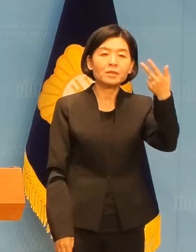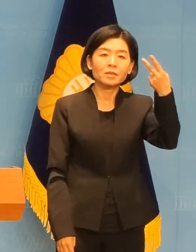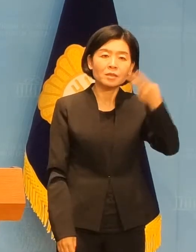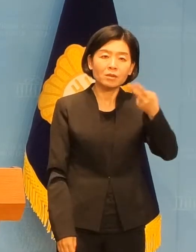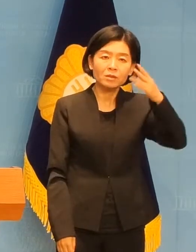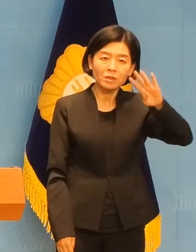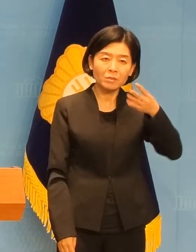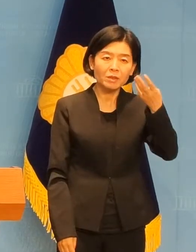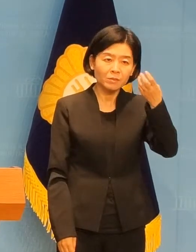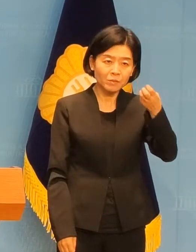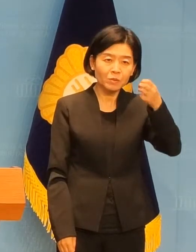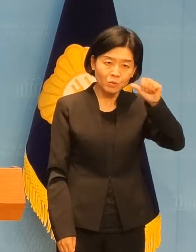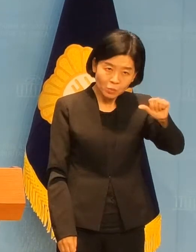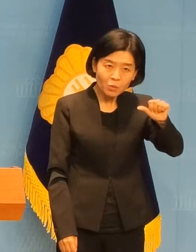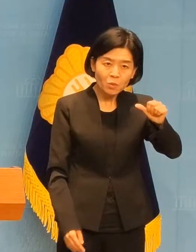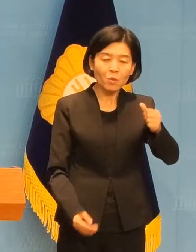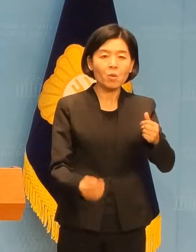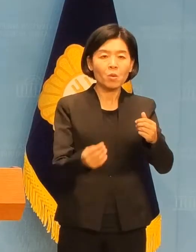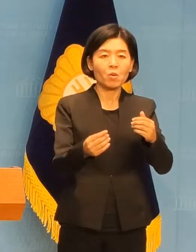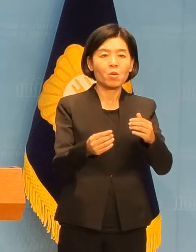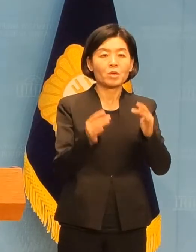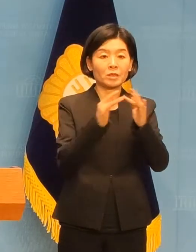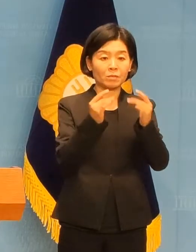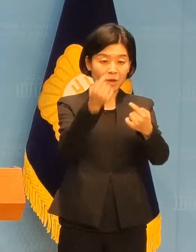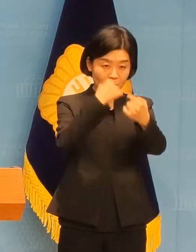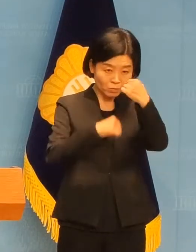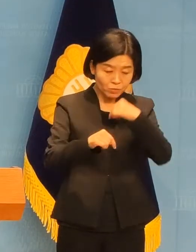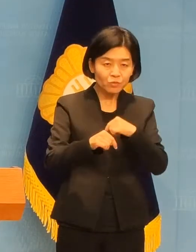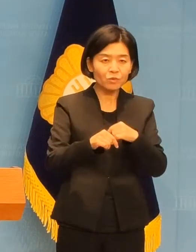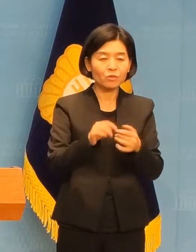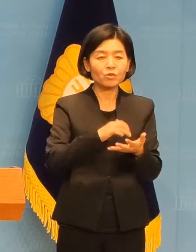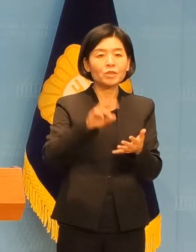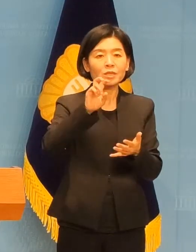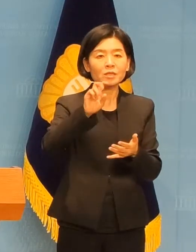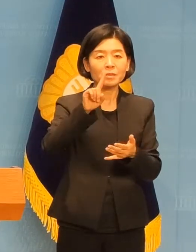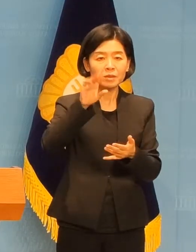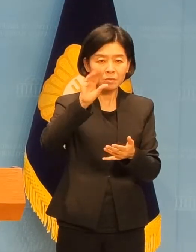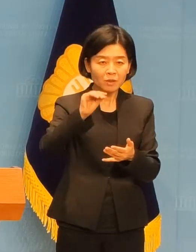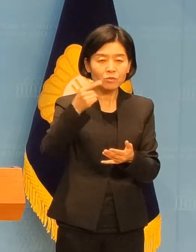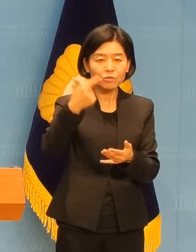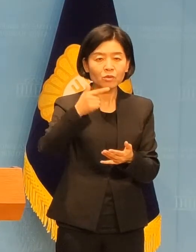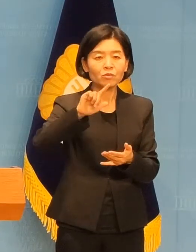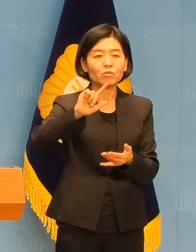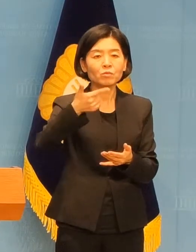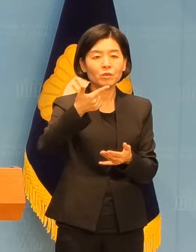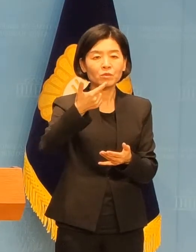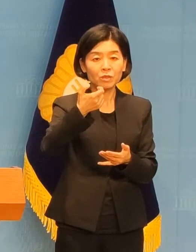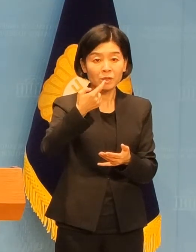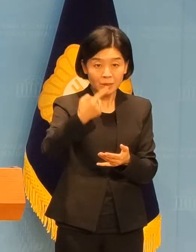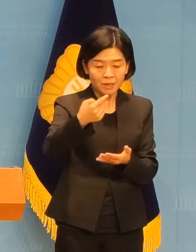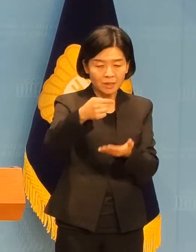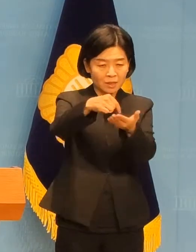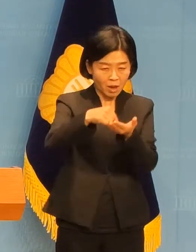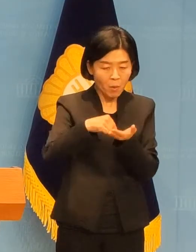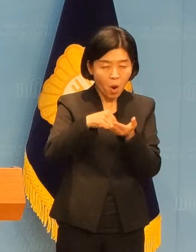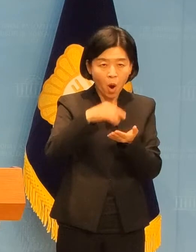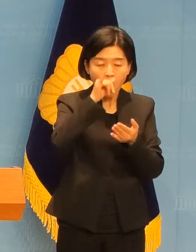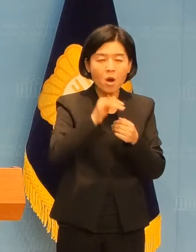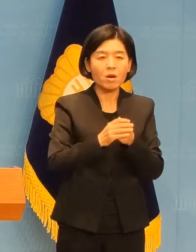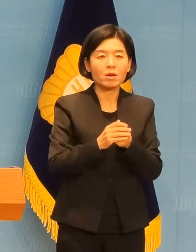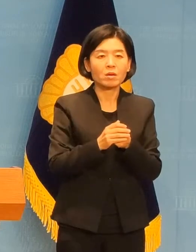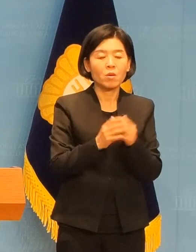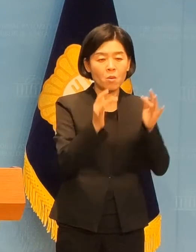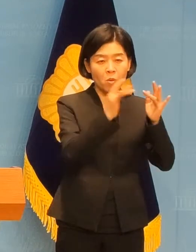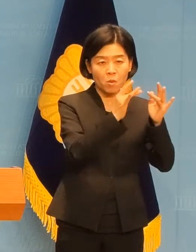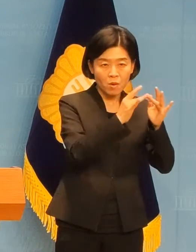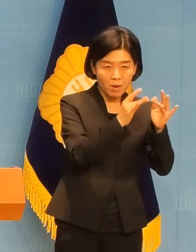2,435명이 민주파출소를 방문하여 총 21만 2,666건이 제보되었습니다. 매체별로는